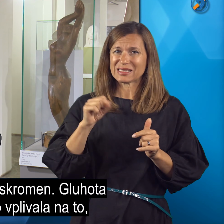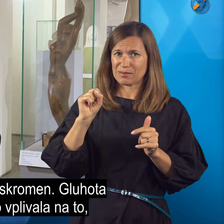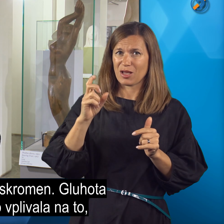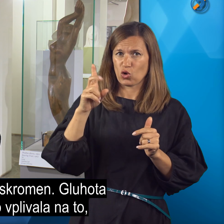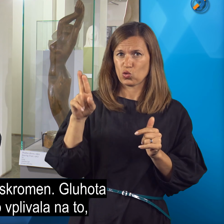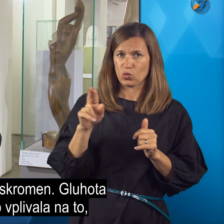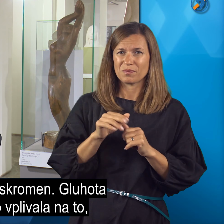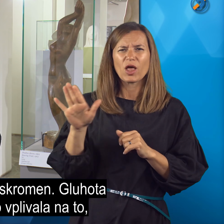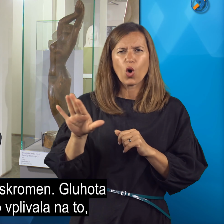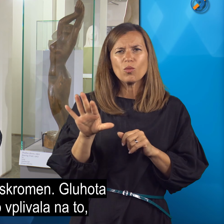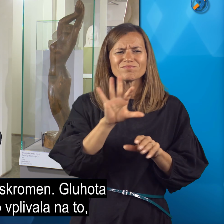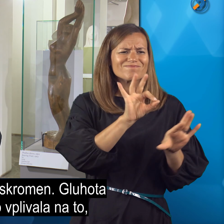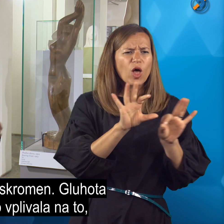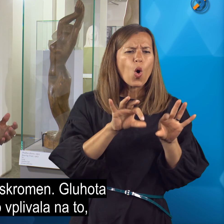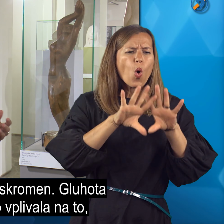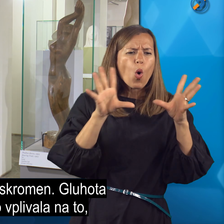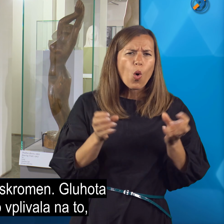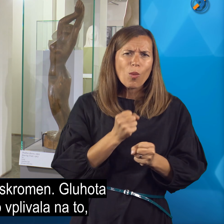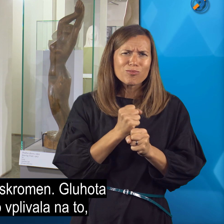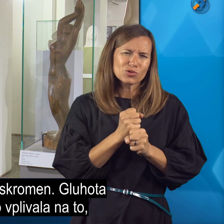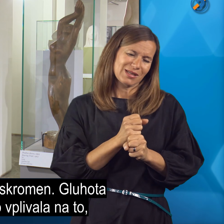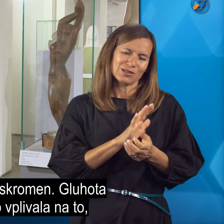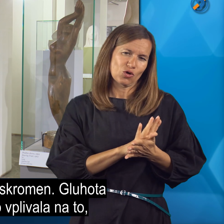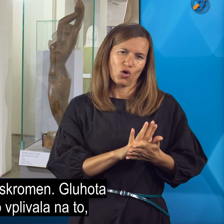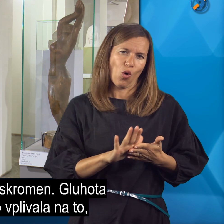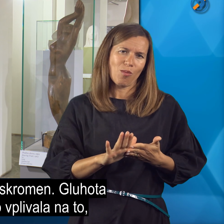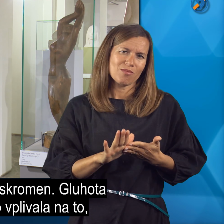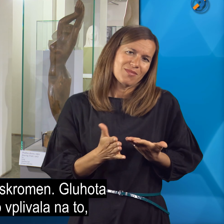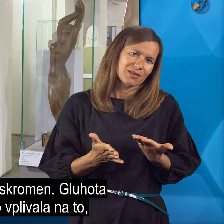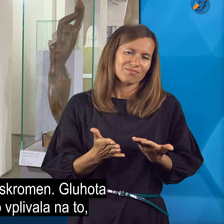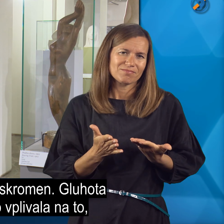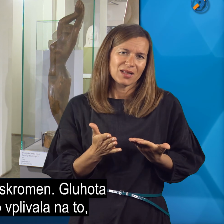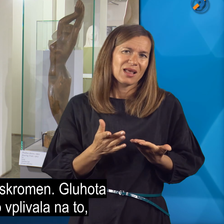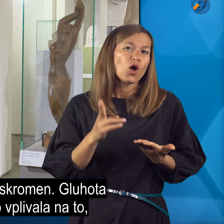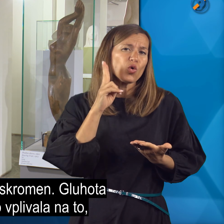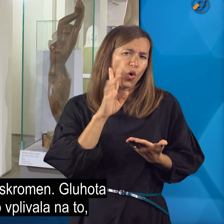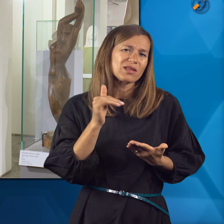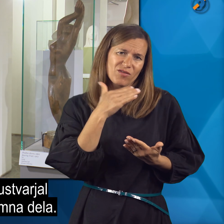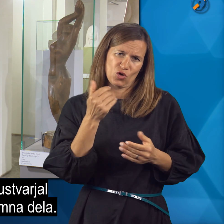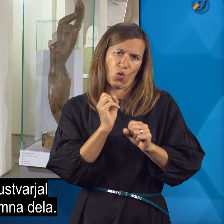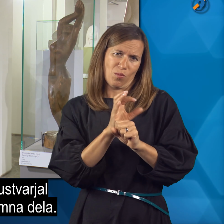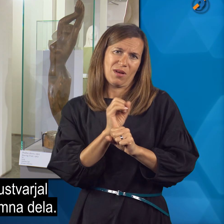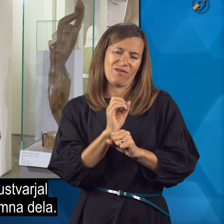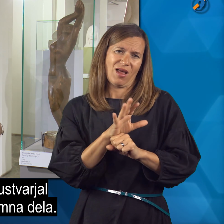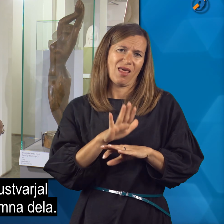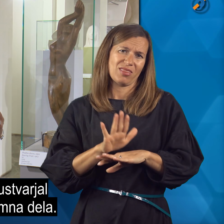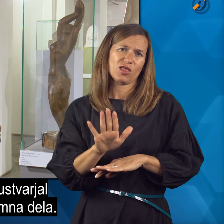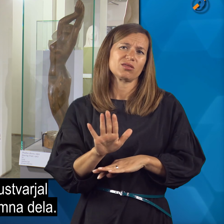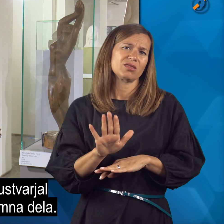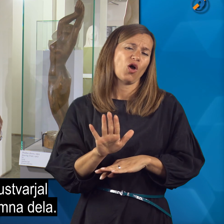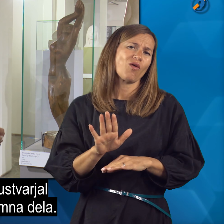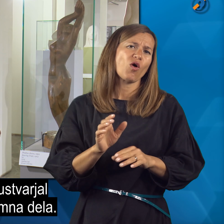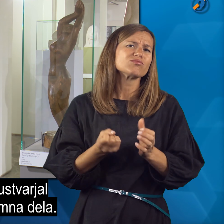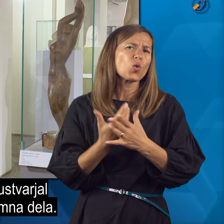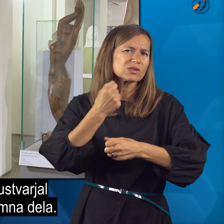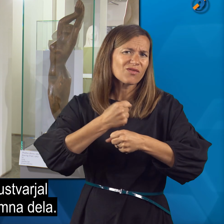Njegov opus je skromen, gluhota je nedvomno vplivala na to, da je v bistvu ustvarjal